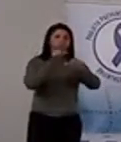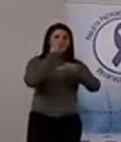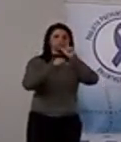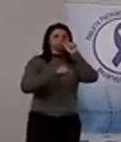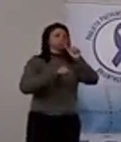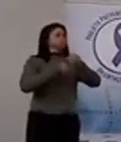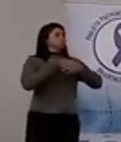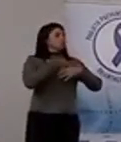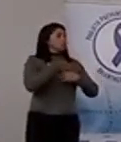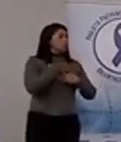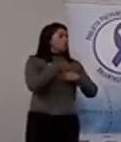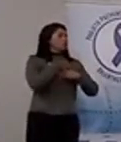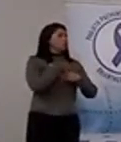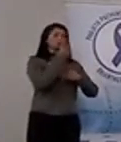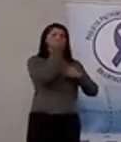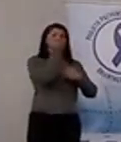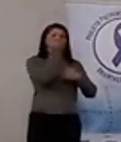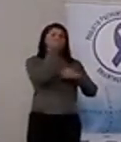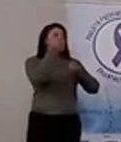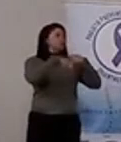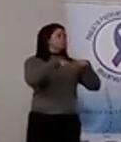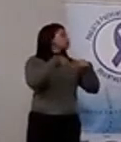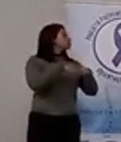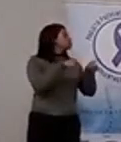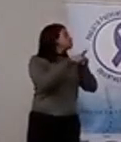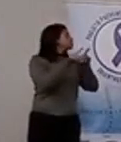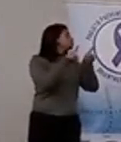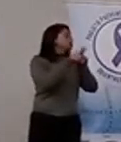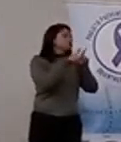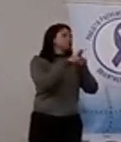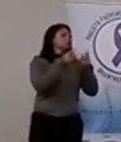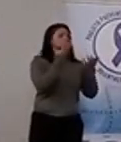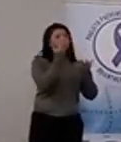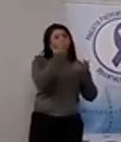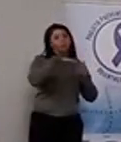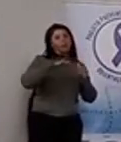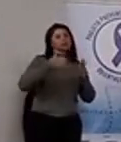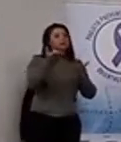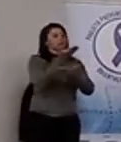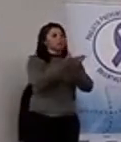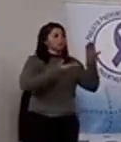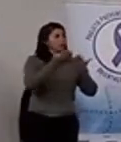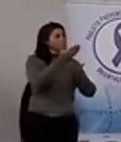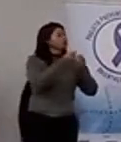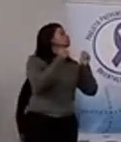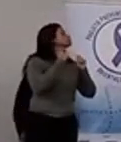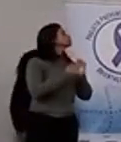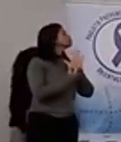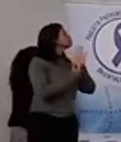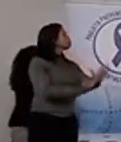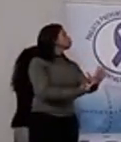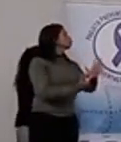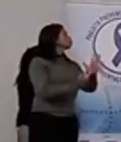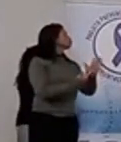oxigênio e da ventilação invasiva. Então, uma criança não tratada fica assim.